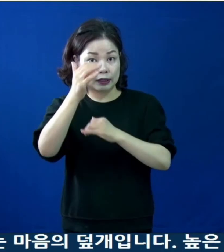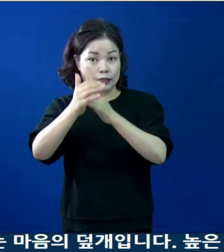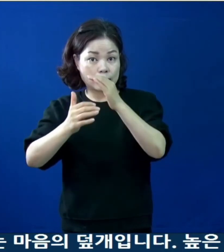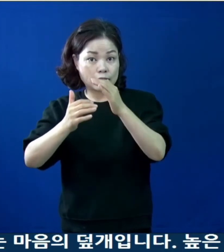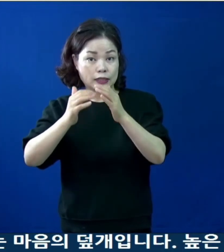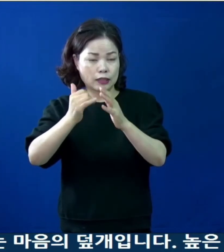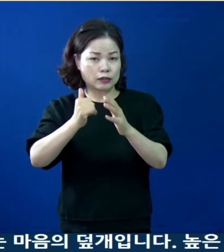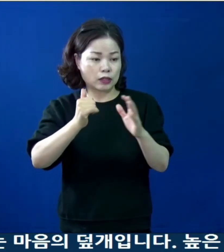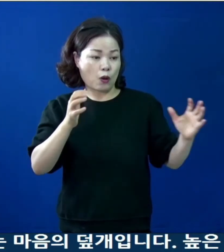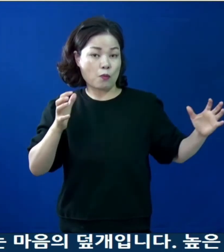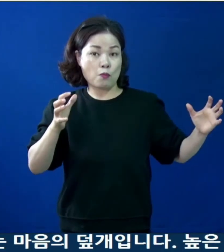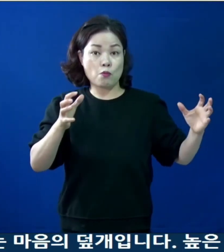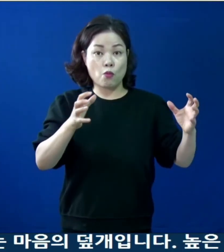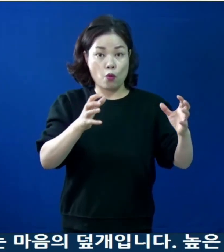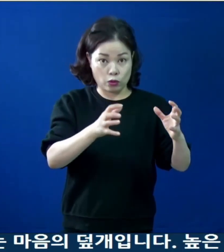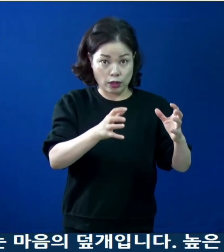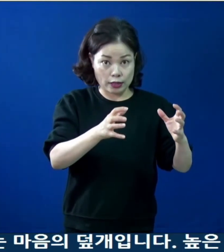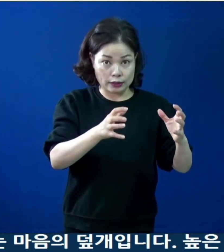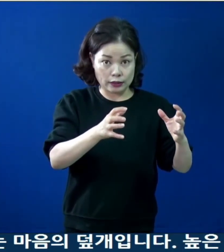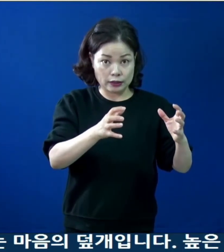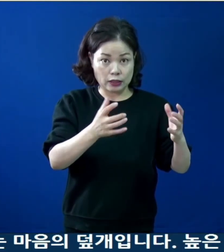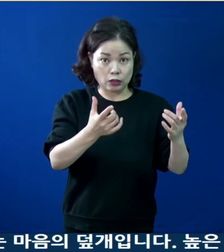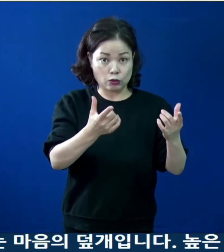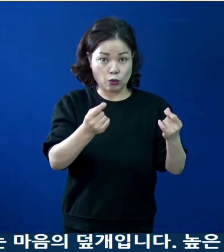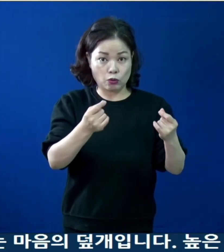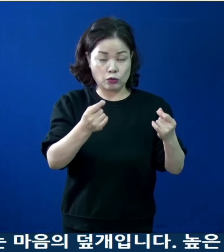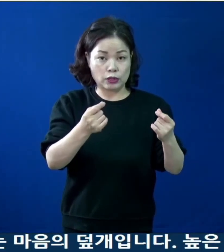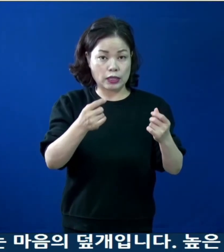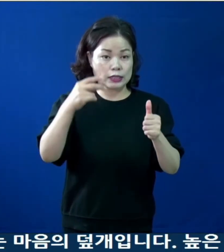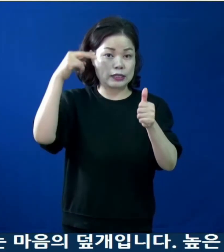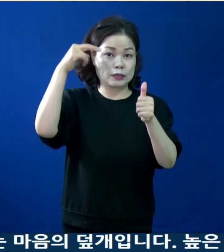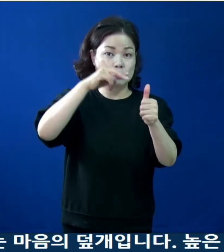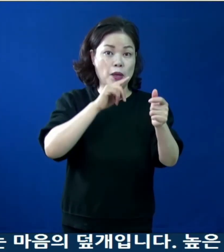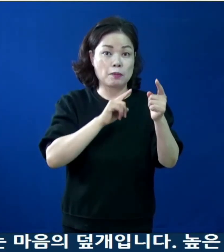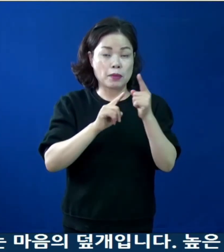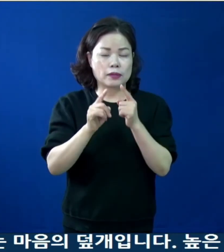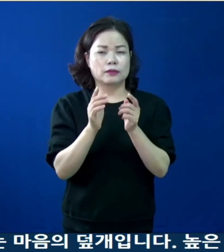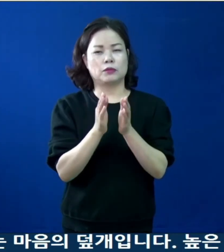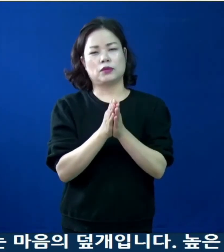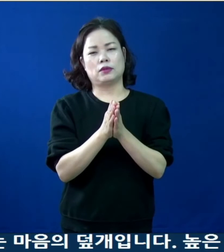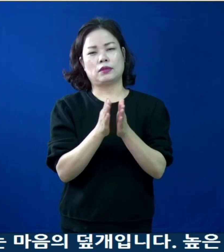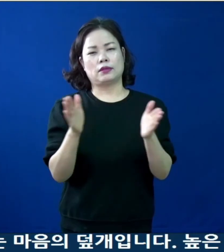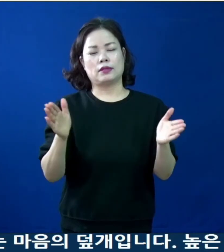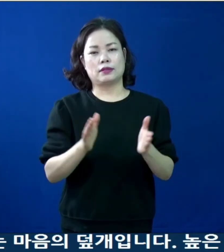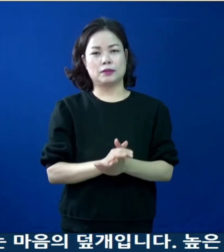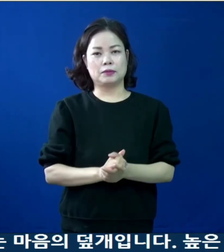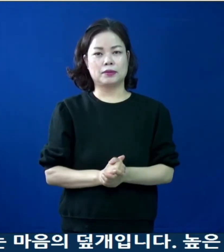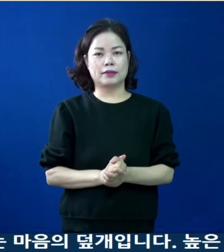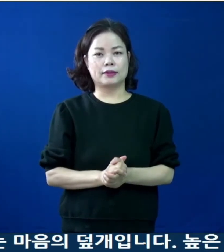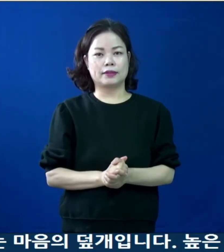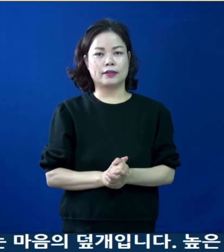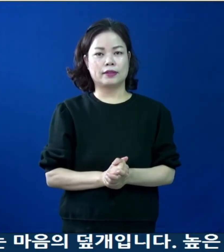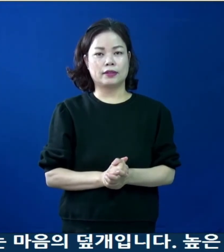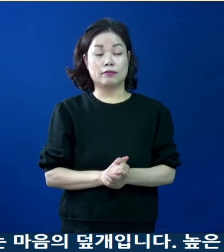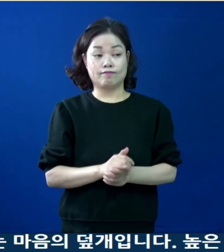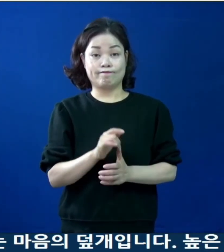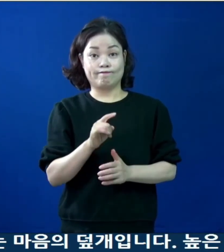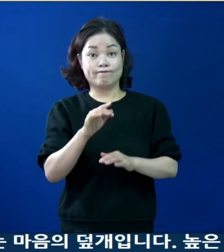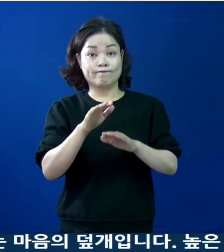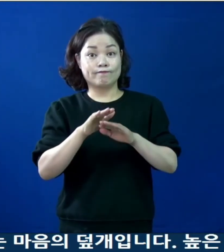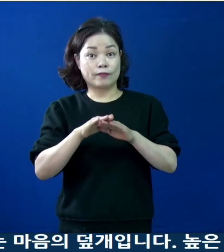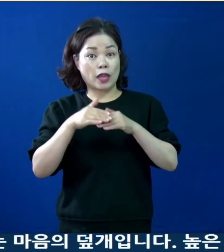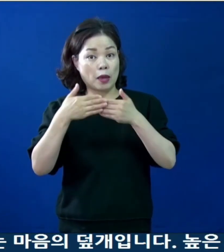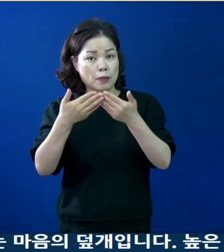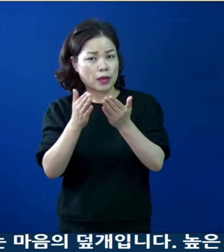앞에 모으라라고 하는 동일한 신명기 말씀을 통해서 시작되는 것입니다. 그것이 예배예요.